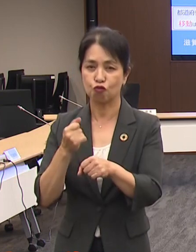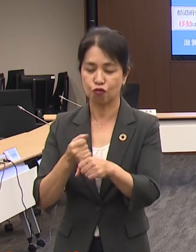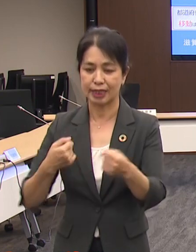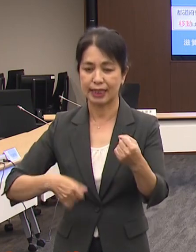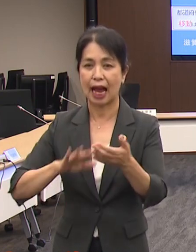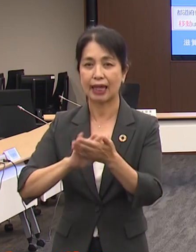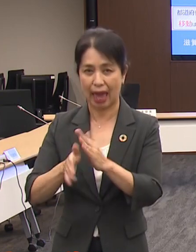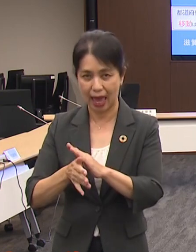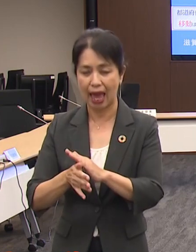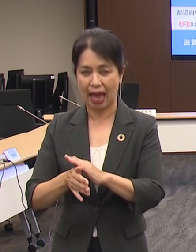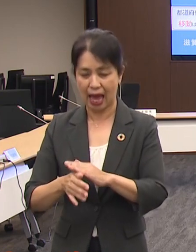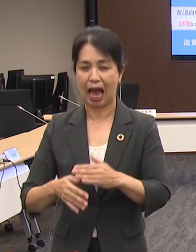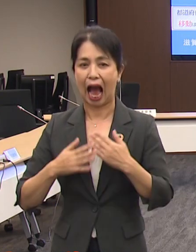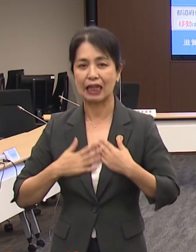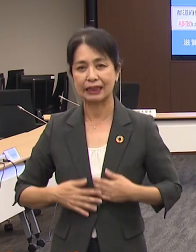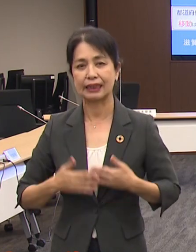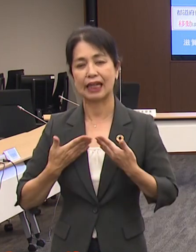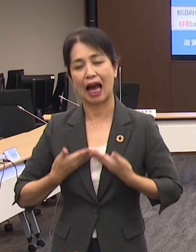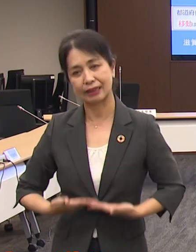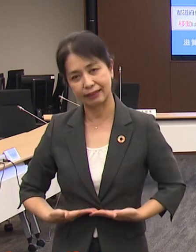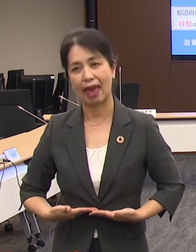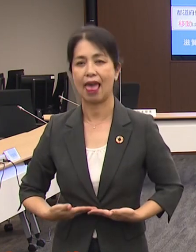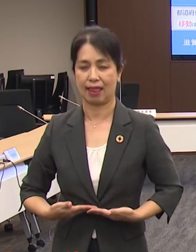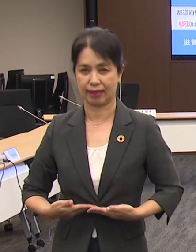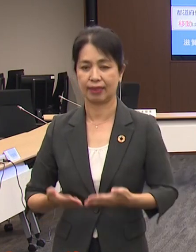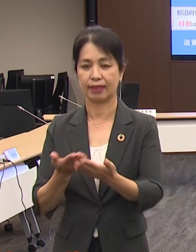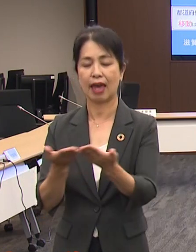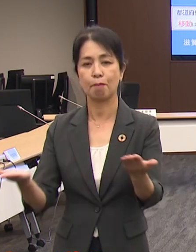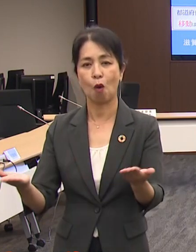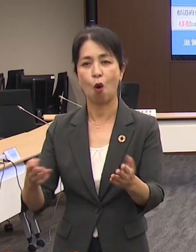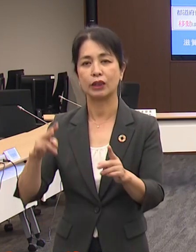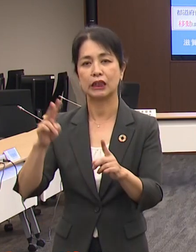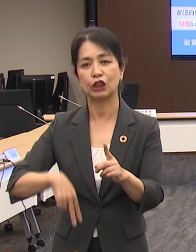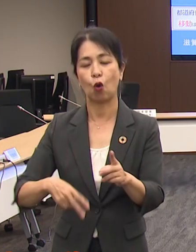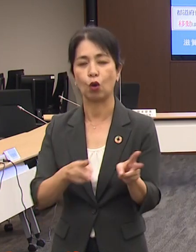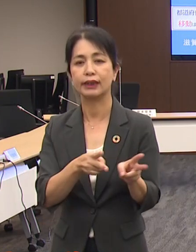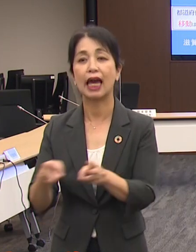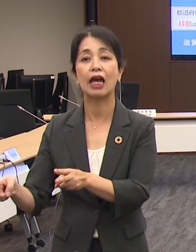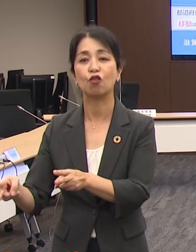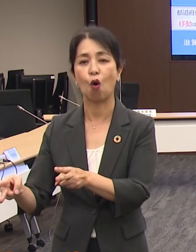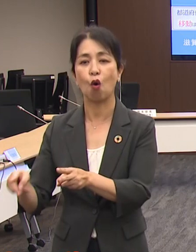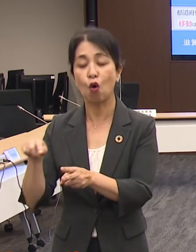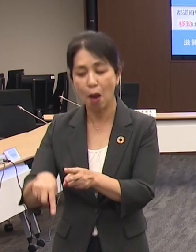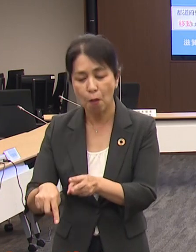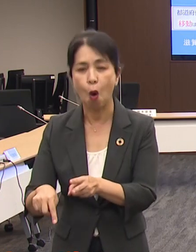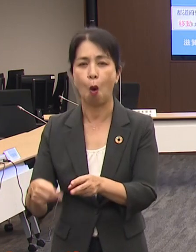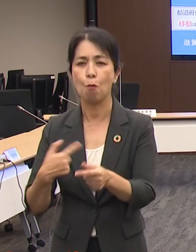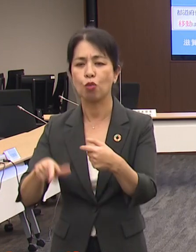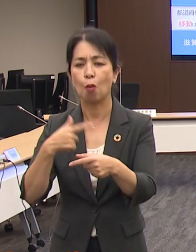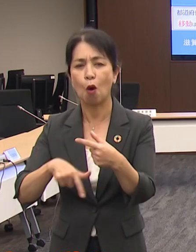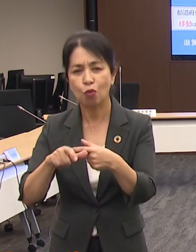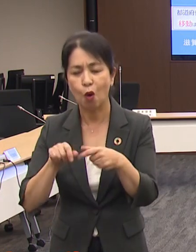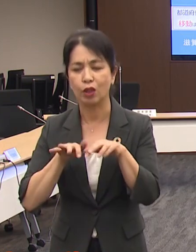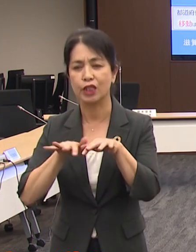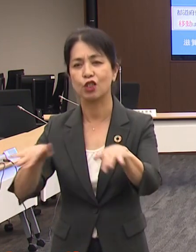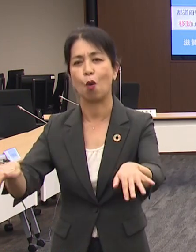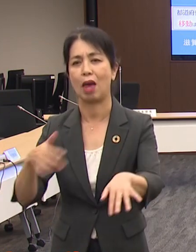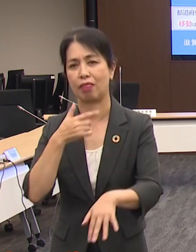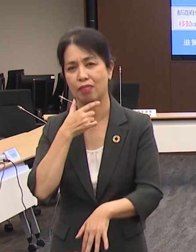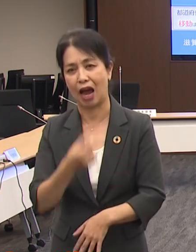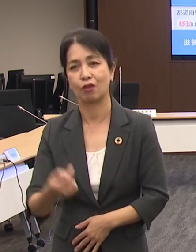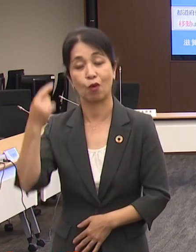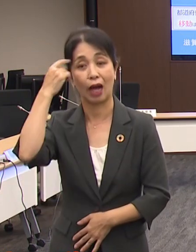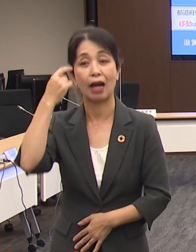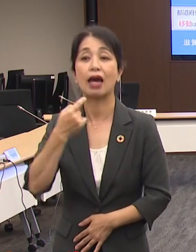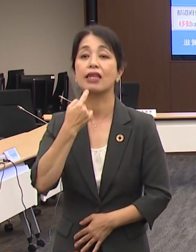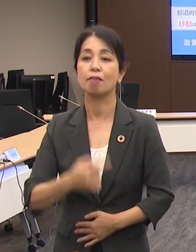県安心安全、店舗認証制度、これのさらなる普及等も行っていくこととい